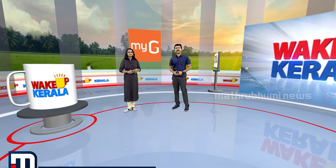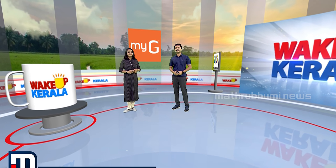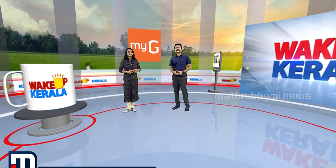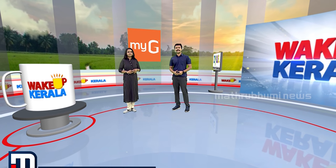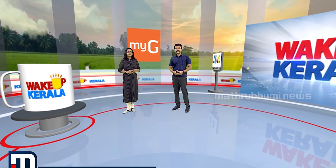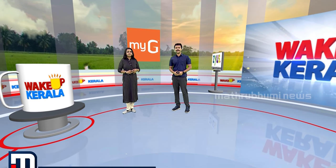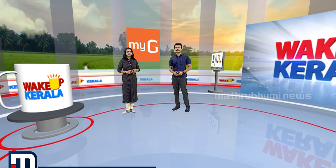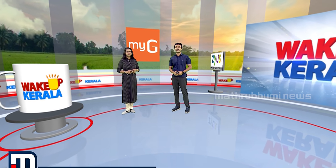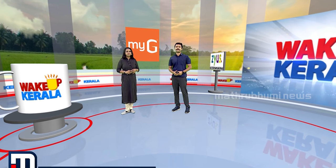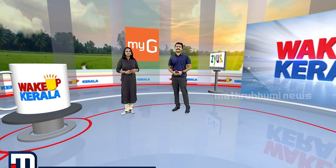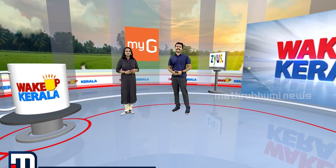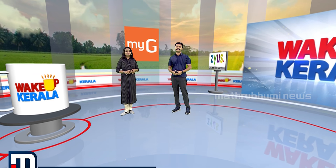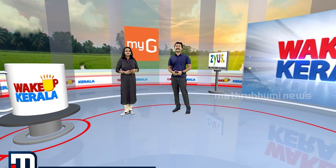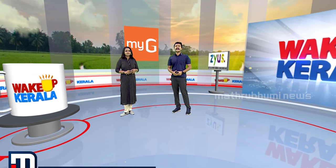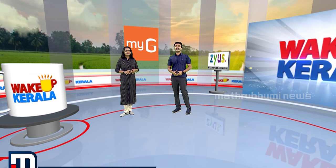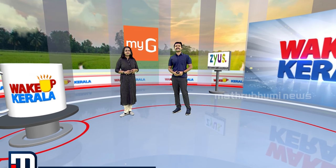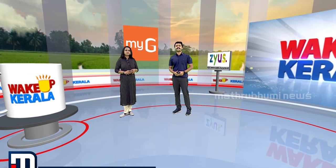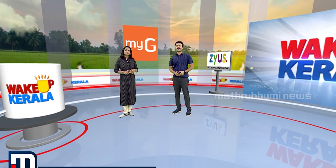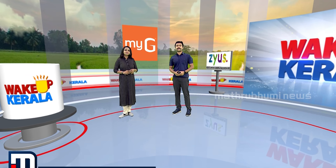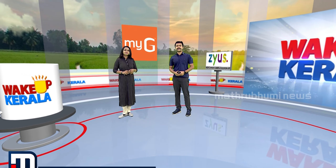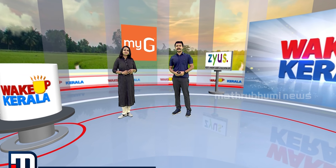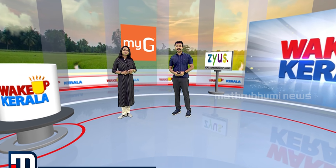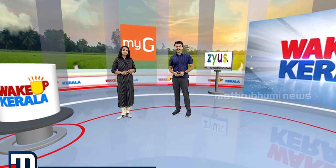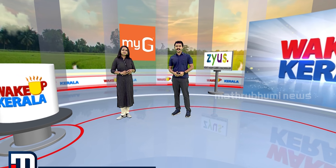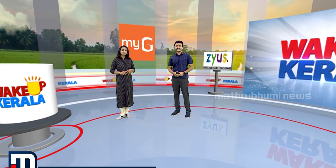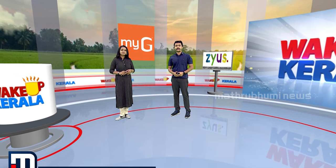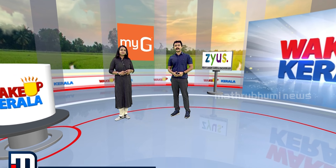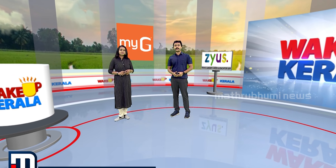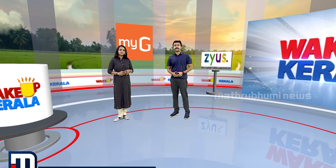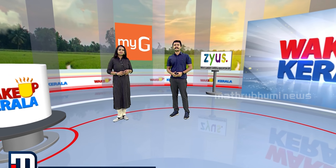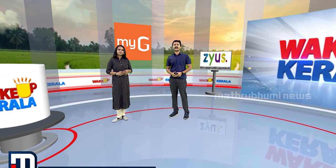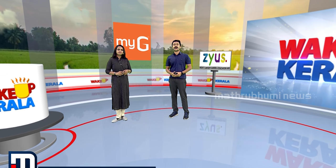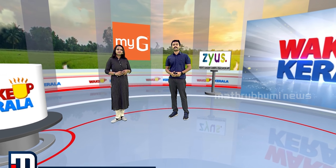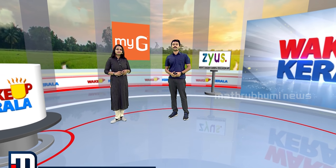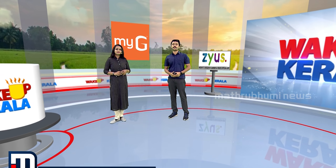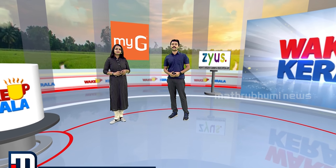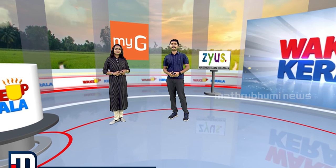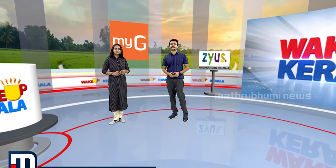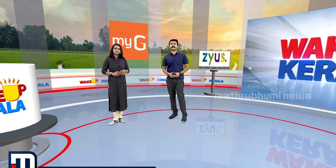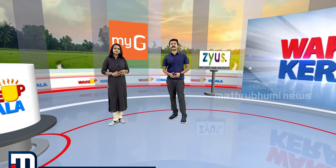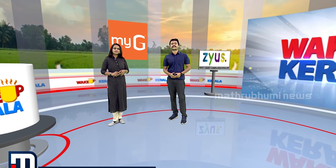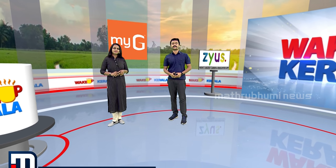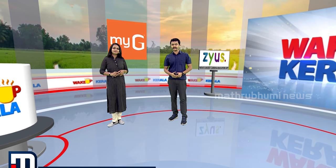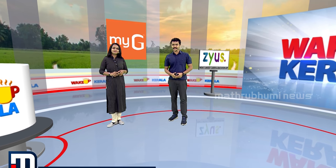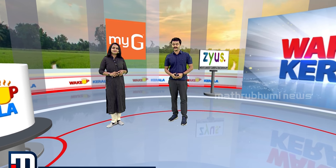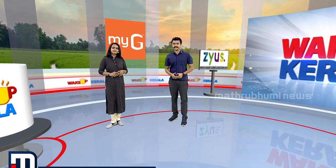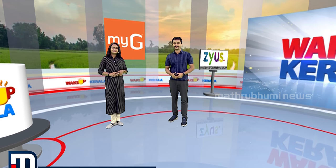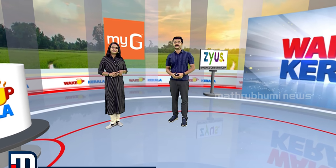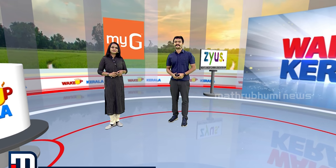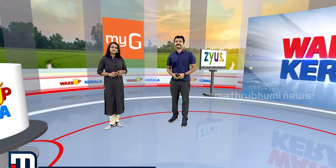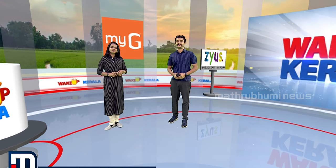എന്ന ഈ ഒരു ലിപി രൂപകൽപ്പന ചെയ്തത്. രാജ്യാന്തര ഭദിര വാചാരണത്തിന്റെ ഭാഗമായി മന്ത്രി ആർ ബിന്ദു ലിപിയുടെ പ്രകാശനം